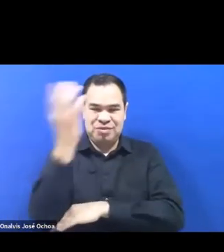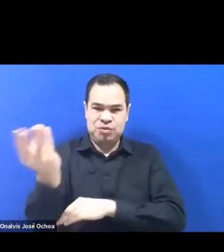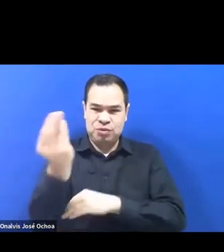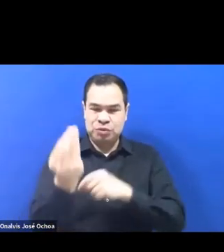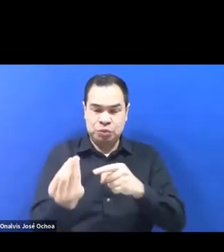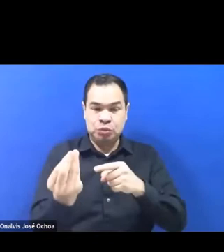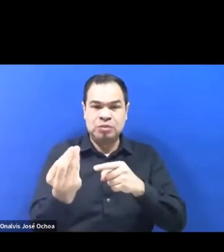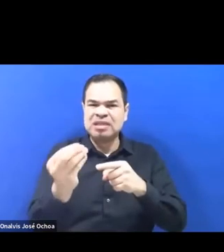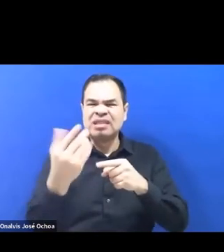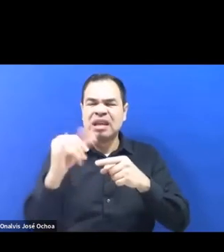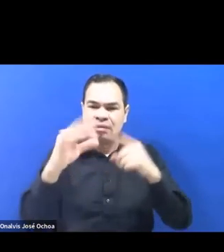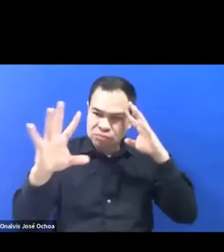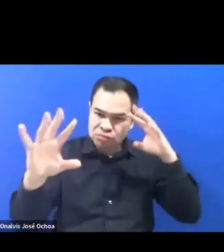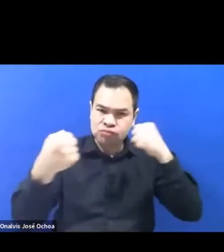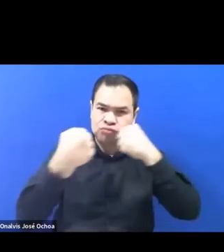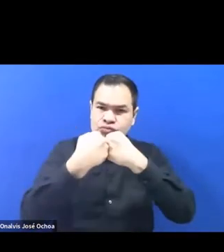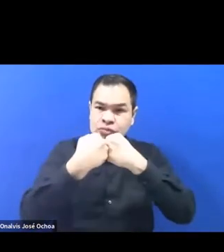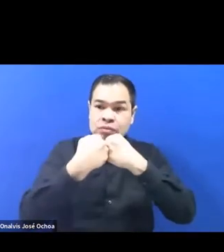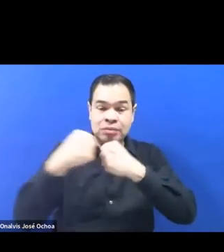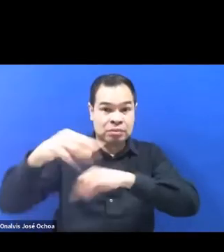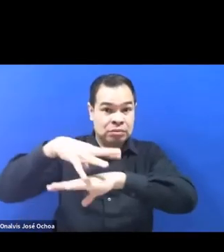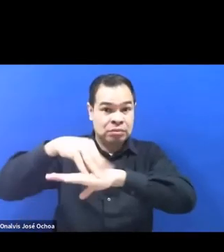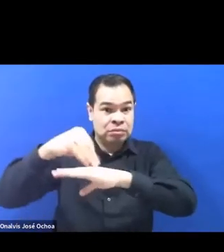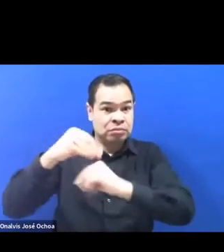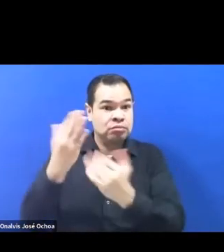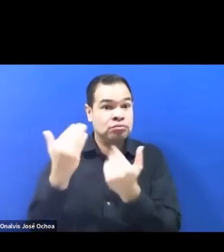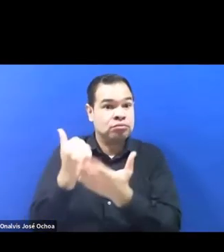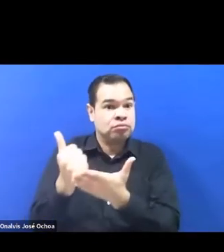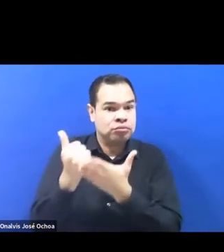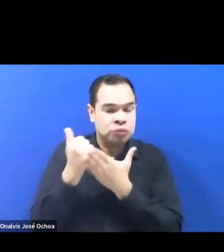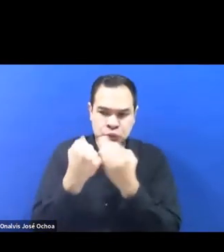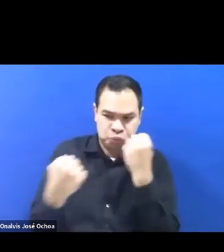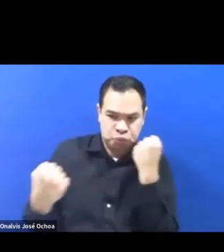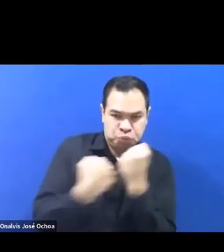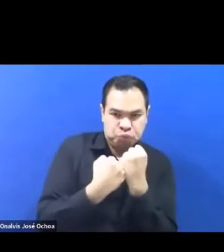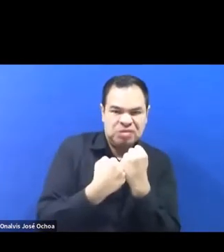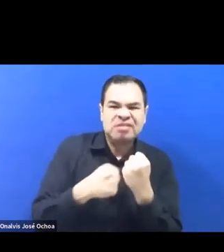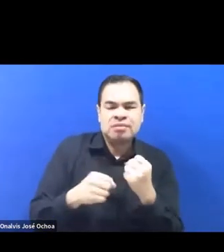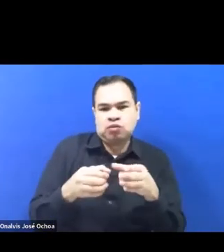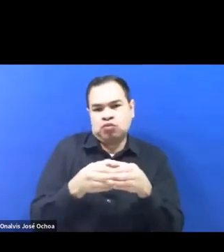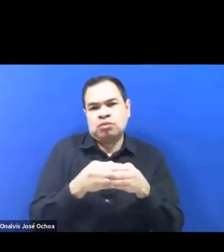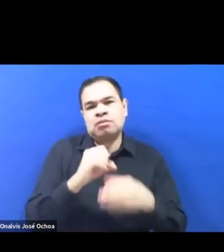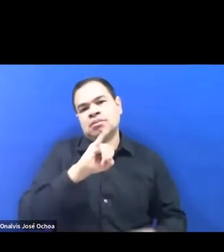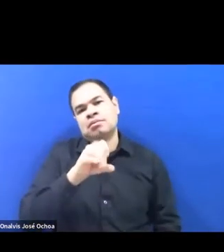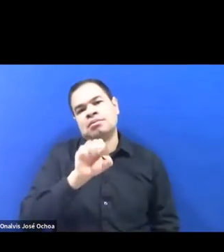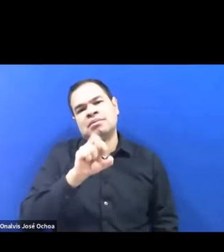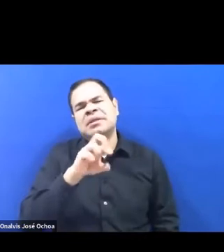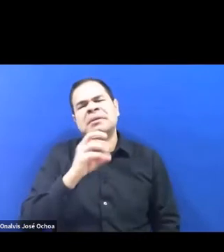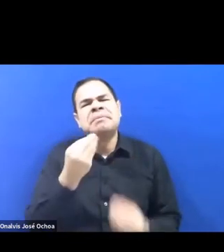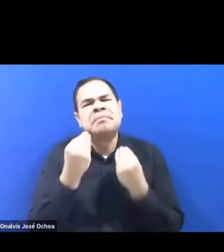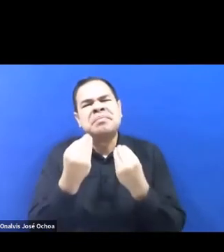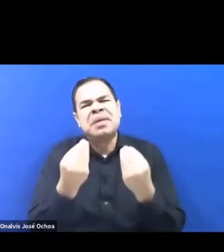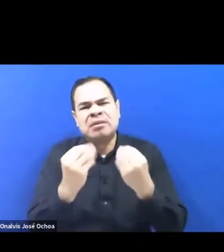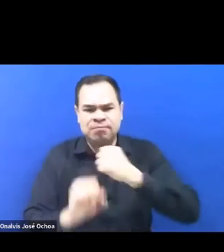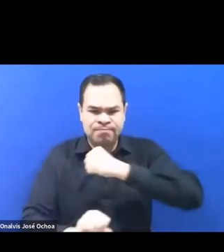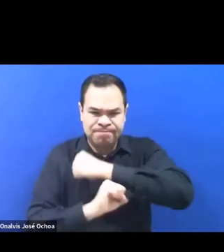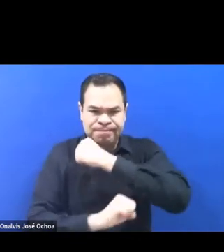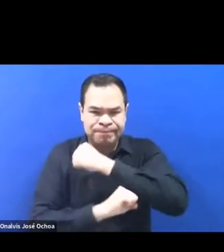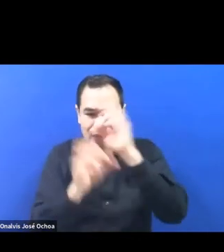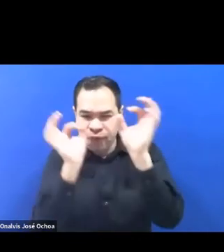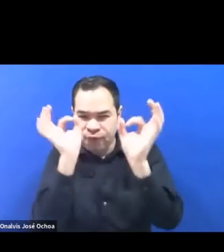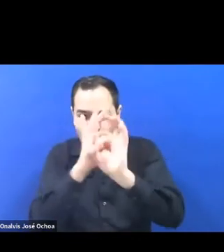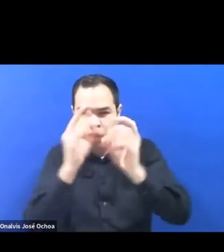a la alianza con la Embajada de Suecia es posible este apoyo a la JEP en su propósito de fortalecer el enfoque de género en